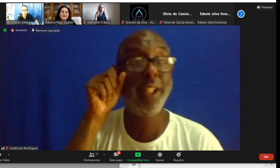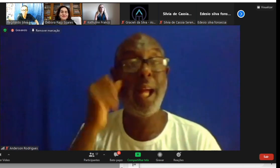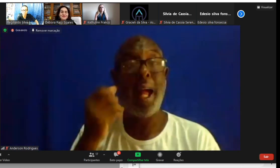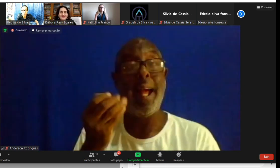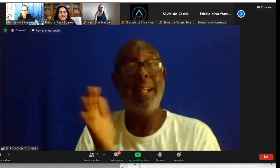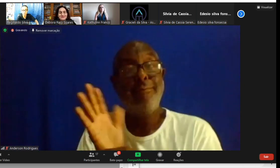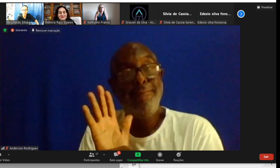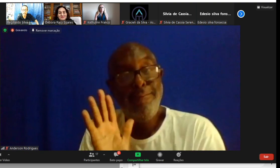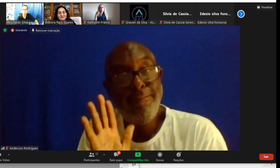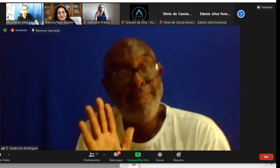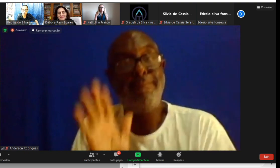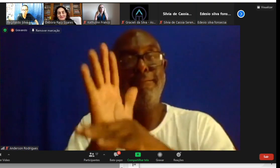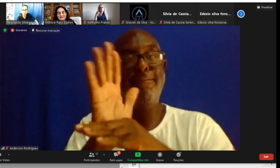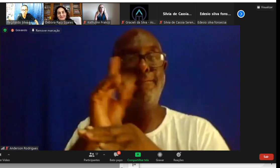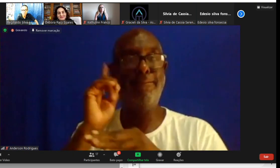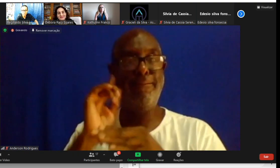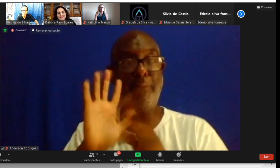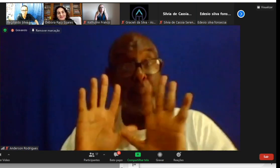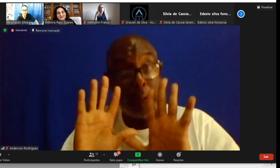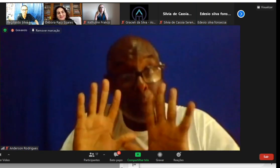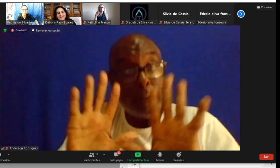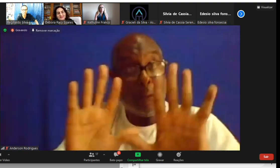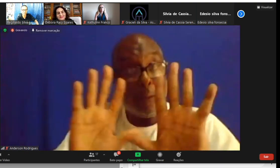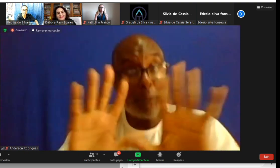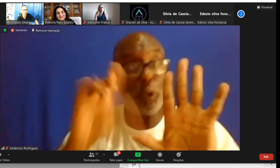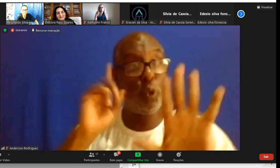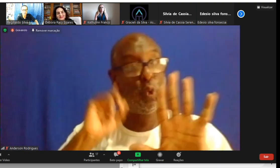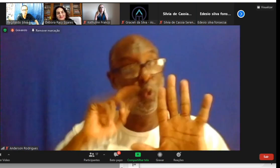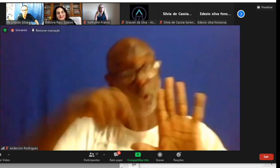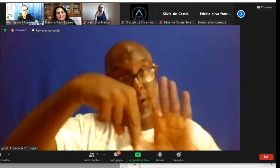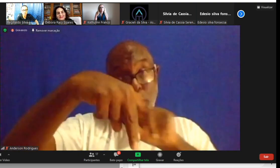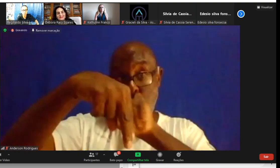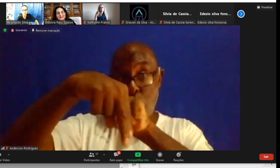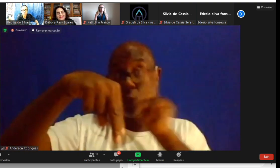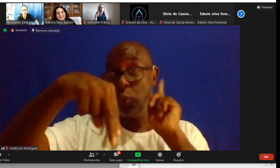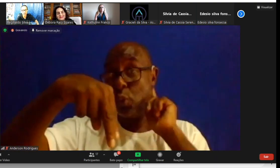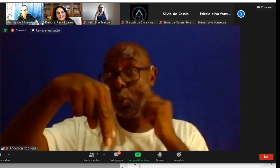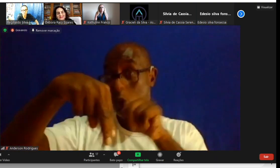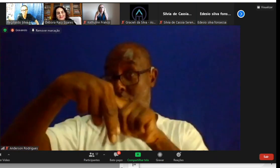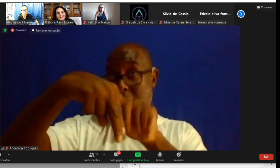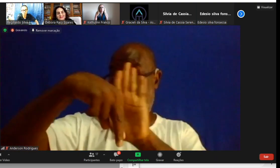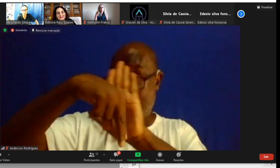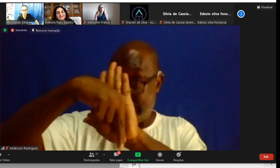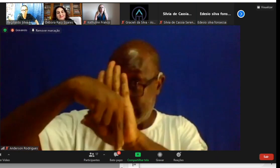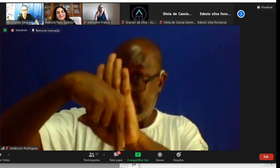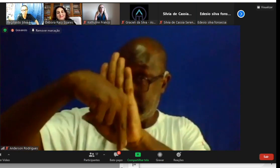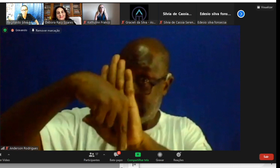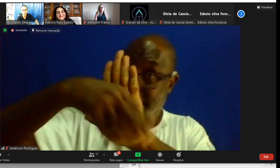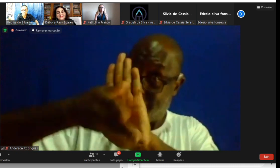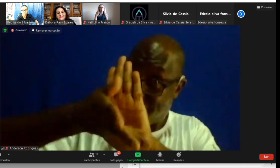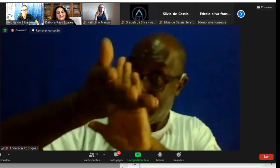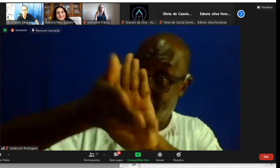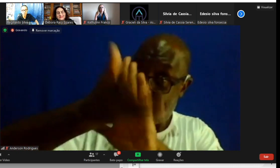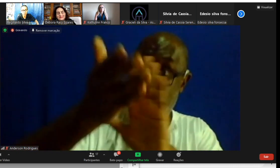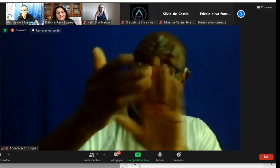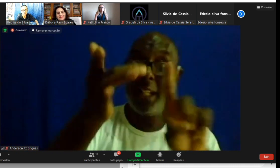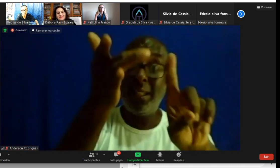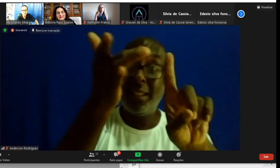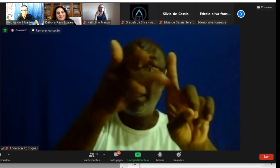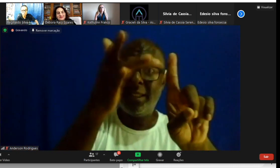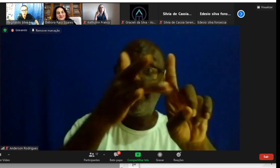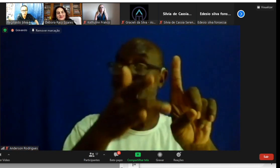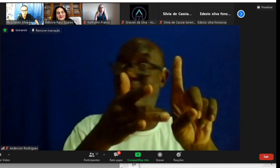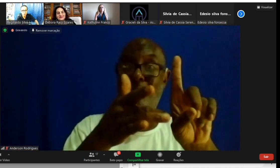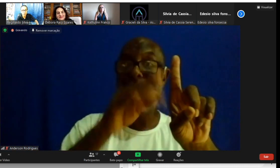precisamos, as pessoas ouvintes, nós precisamos ajudá-los. Nós precisamos dar